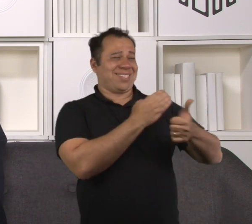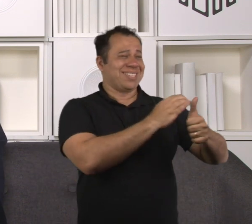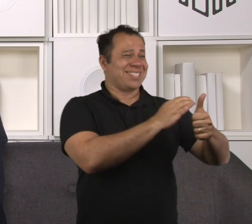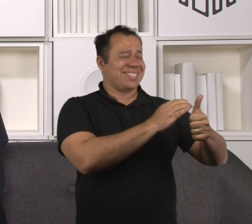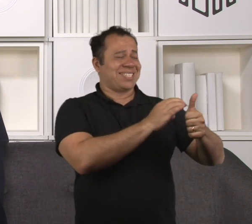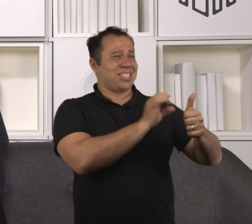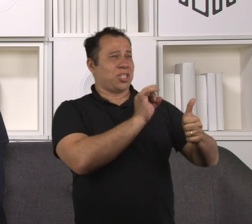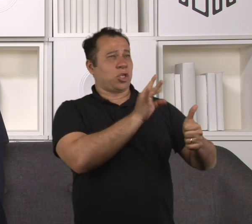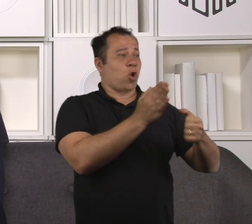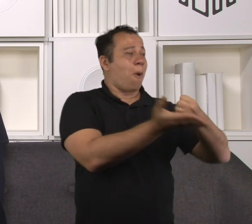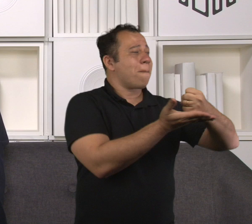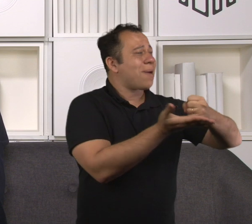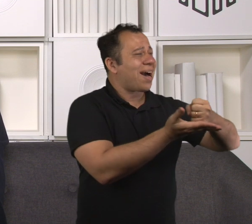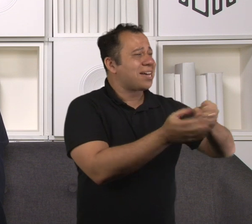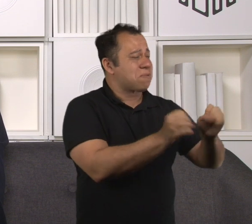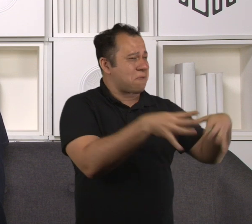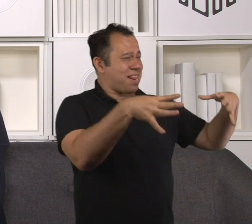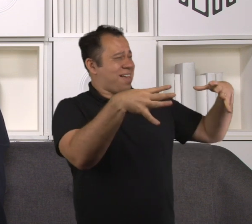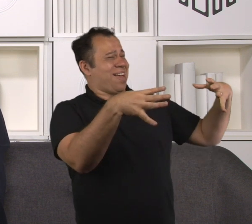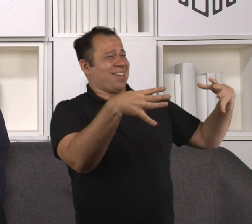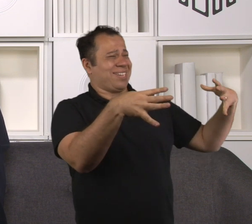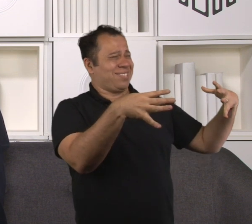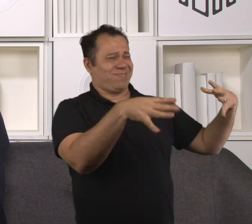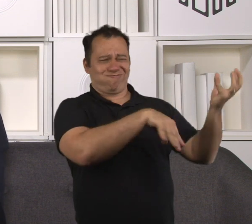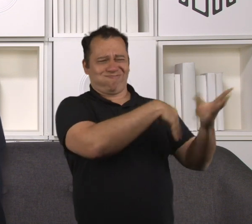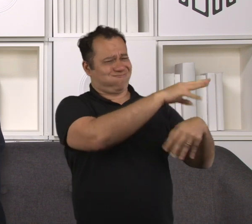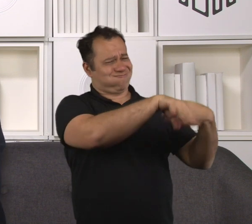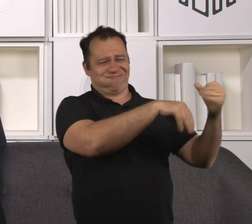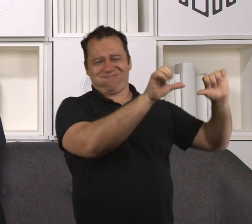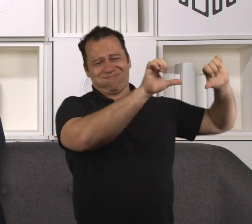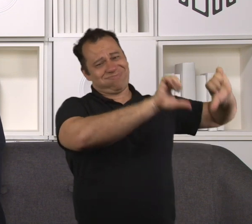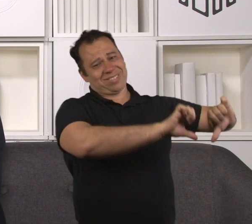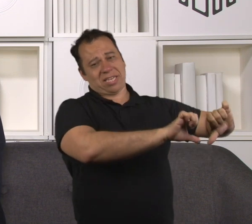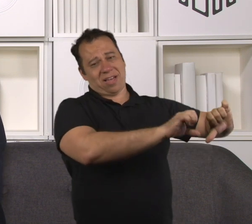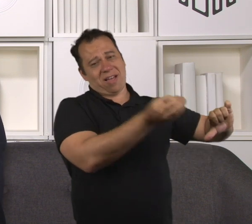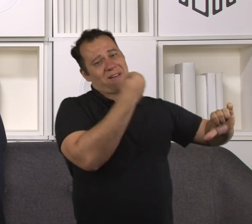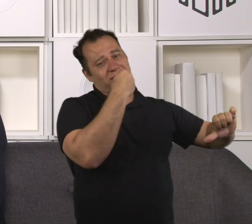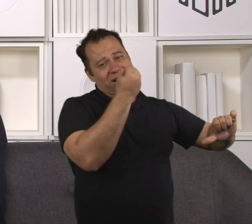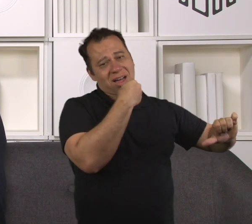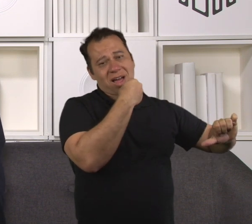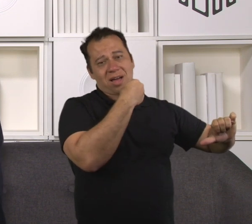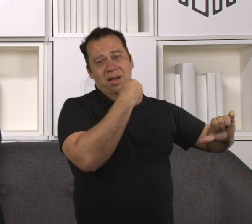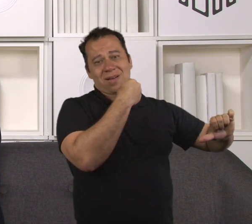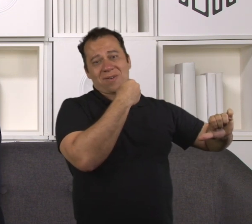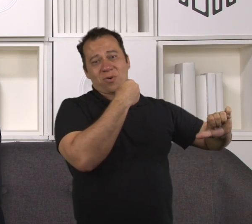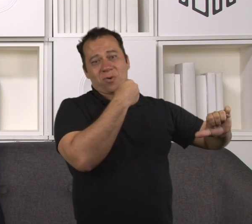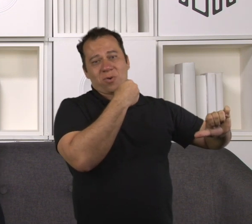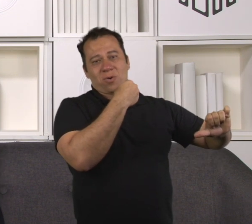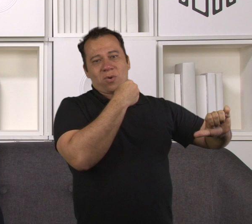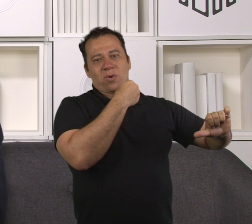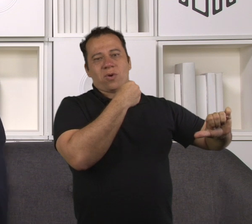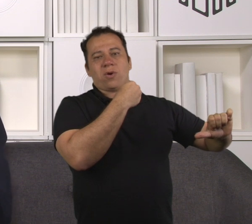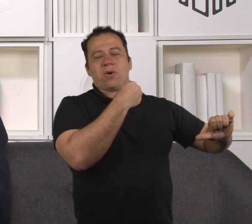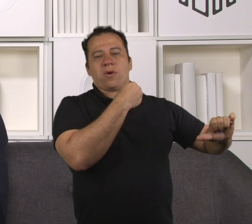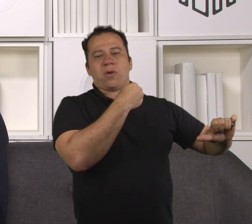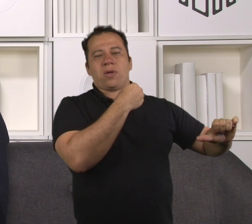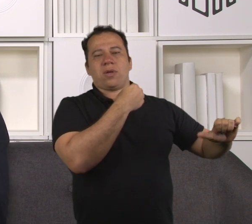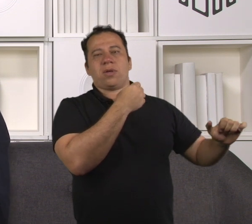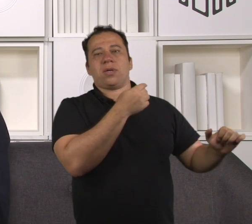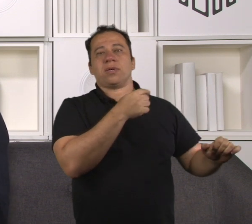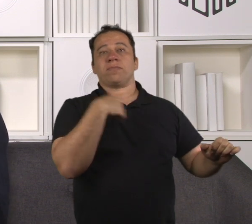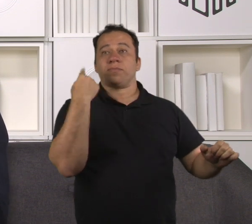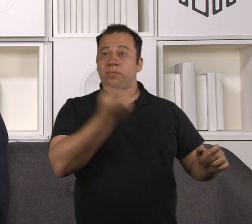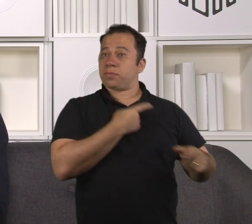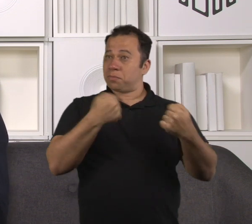milagres, é uma espiritualidade distorcida, que não olha para a grandeza e a beleza da humanidade